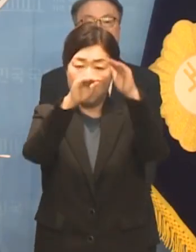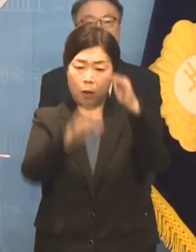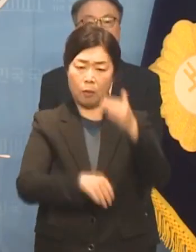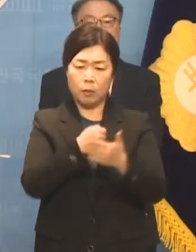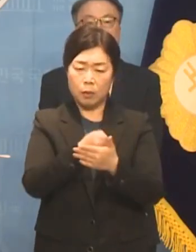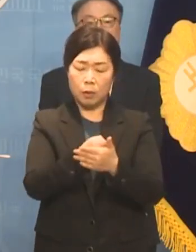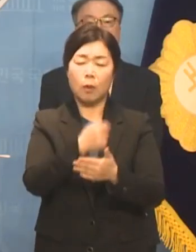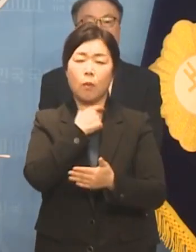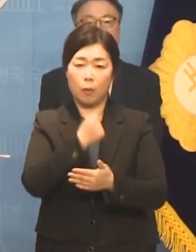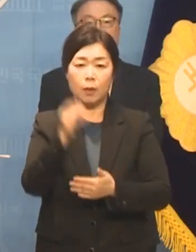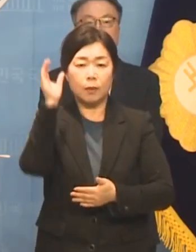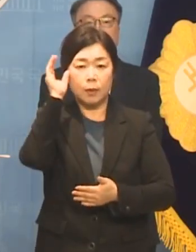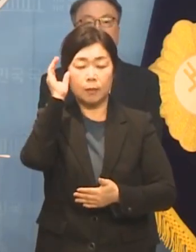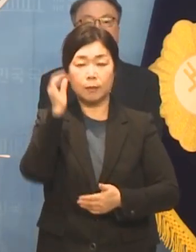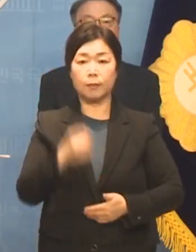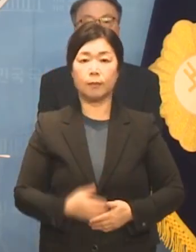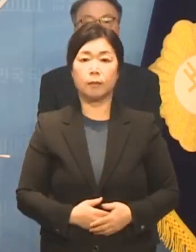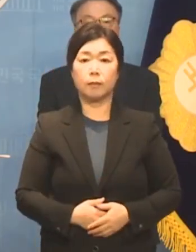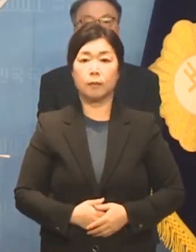결정되길 기대합니다.